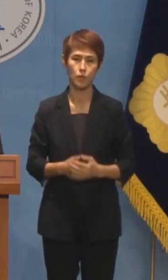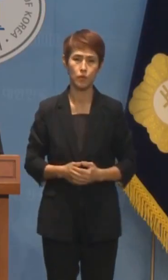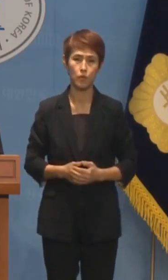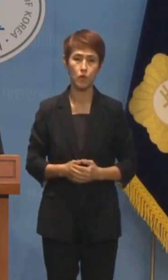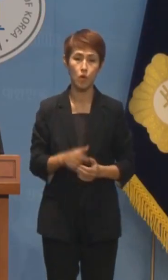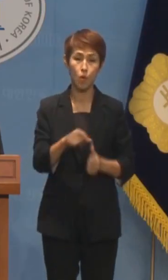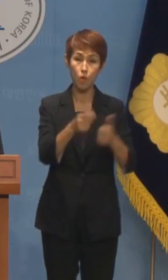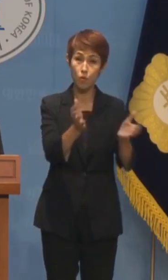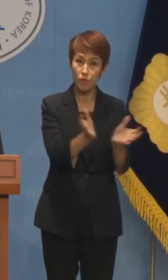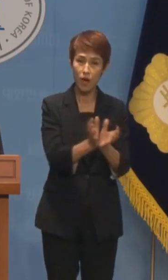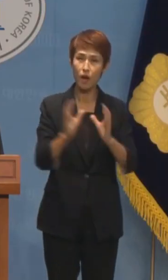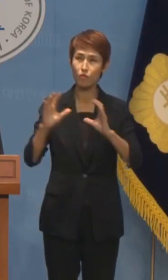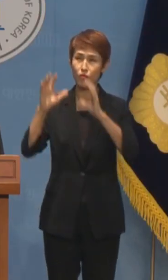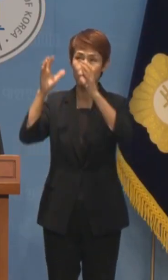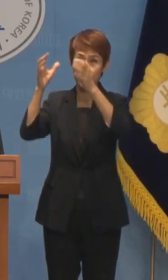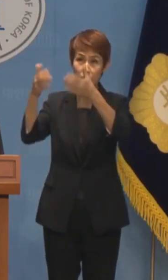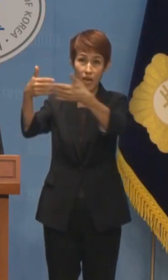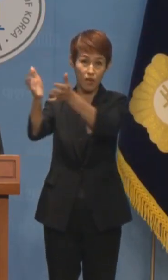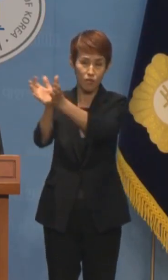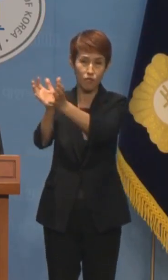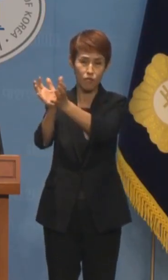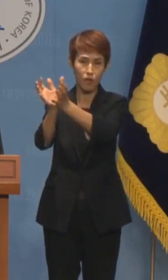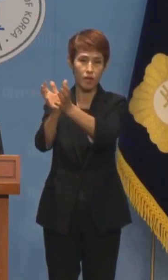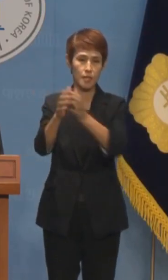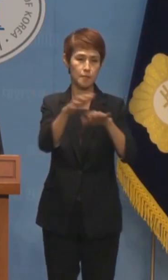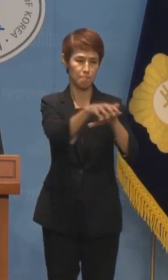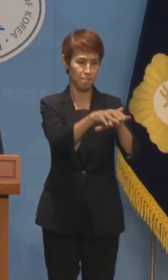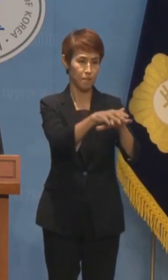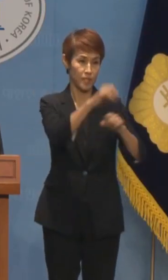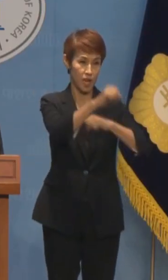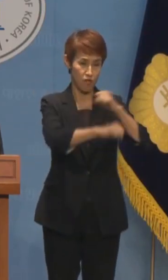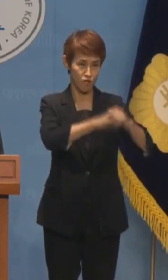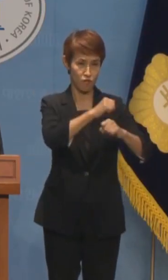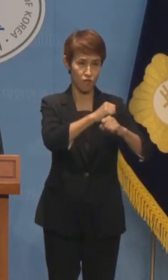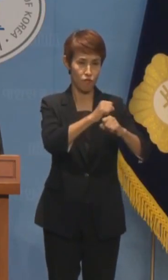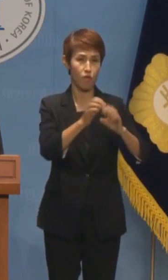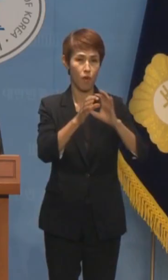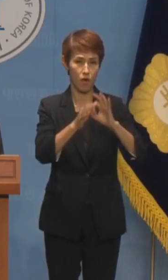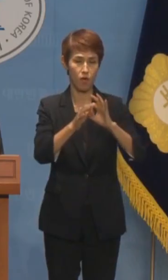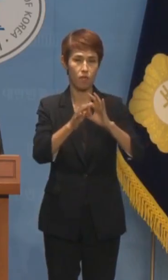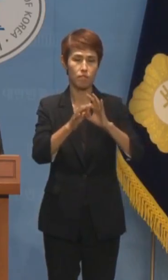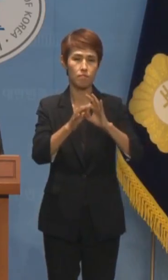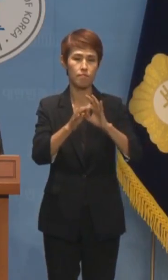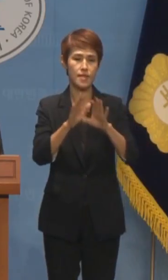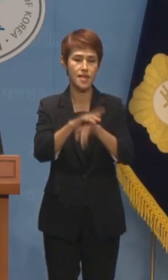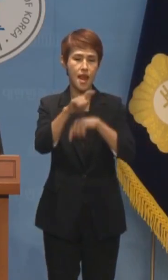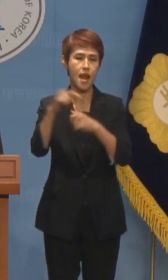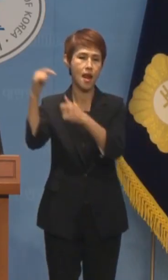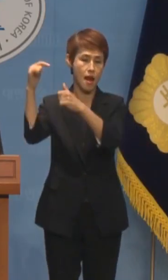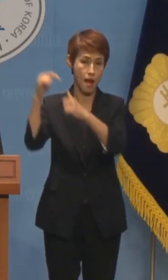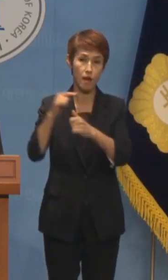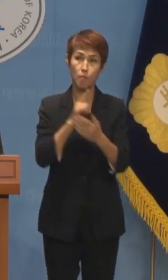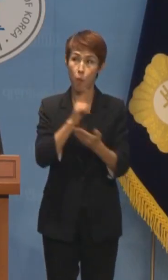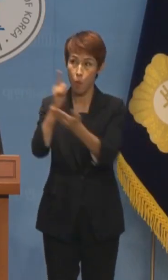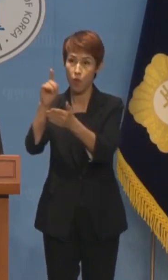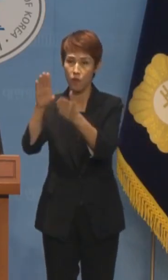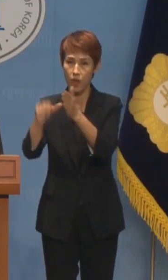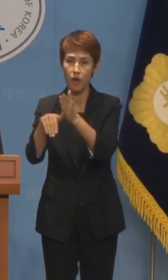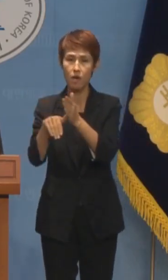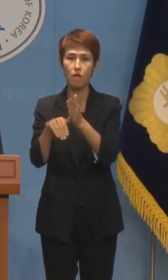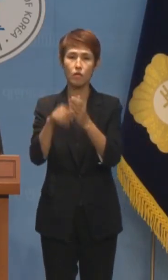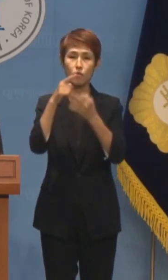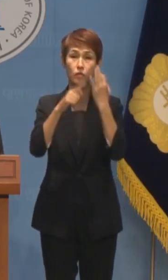고용노동부가 국제노동기구에 결사의 자유협약 이행 보고서를 제출하면서 윤석열 대통령이 노조법 2,